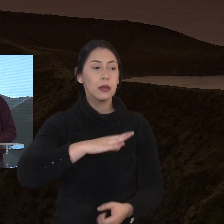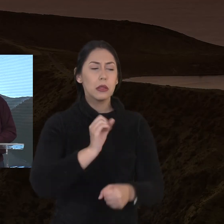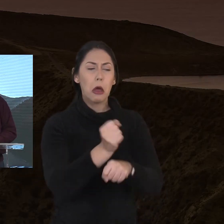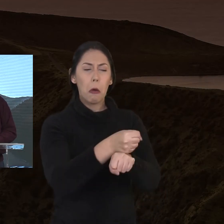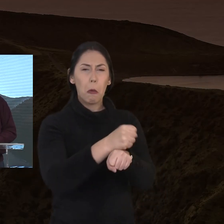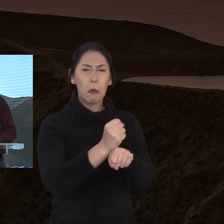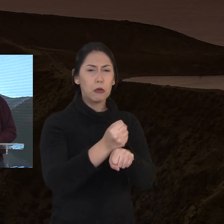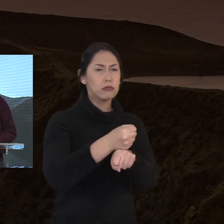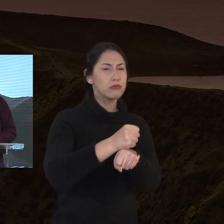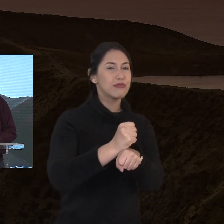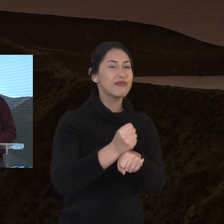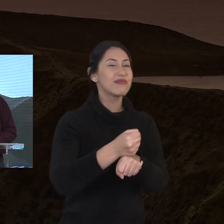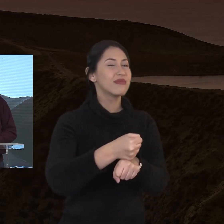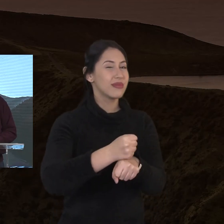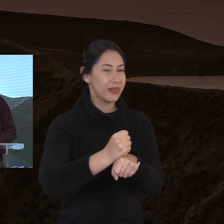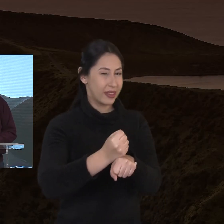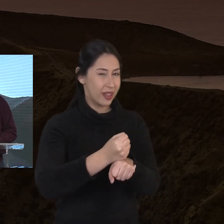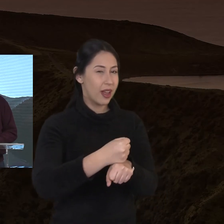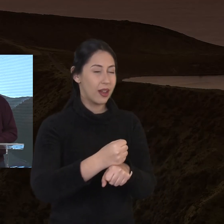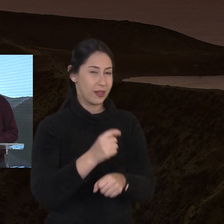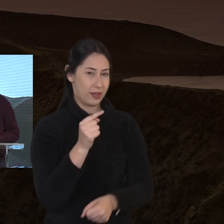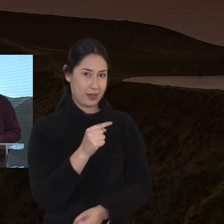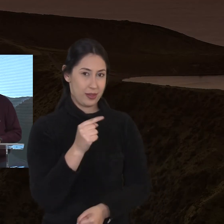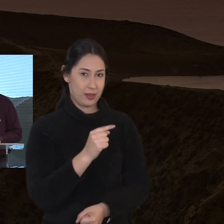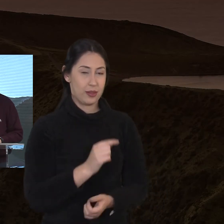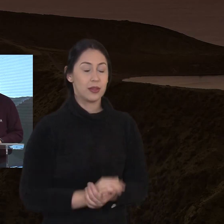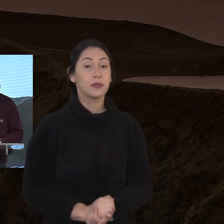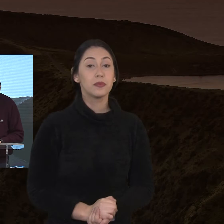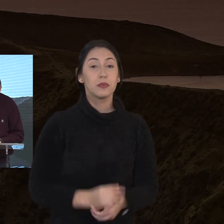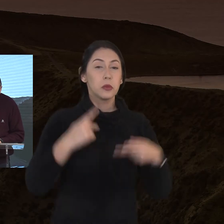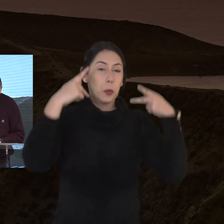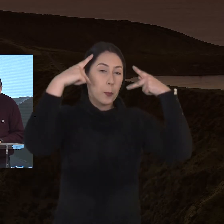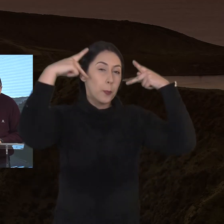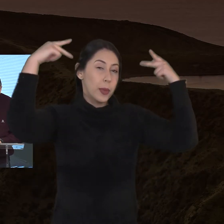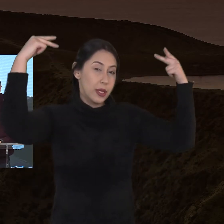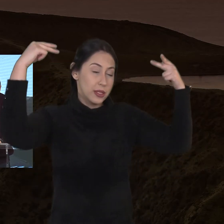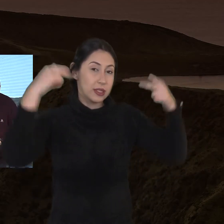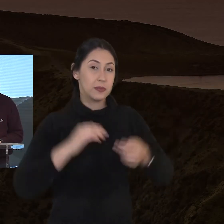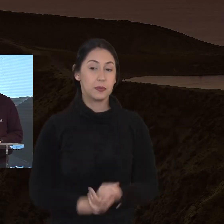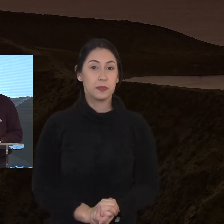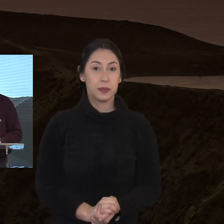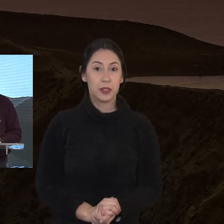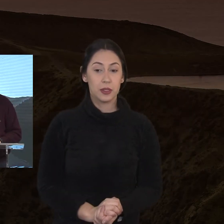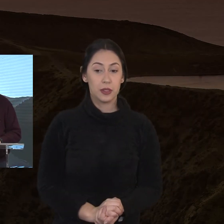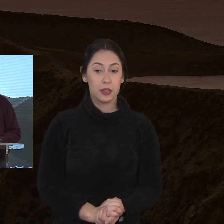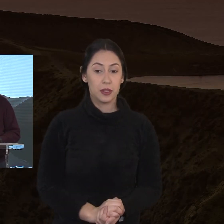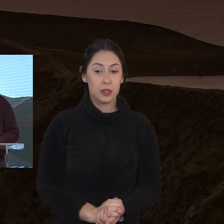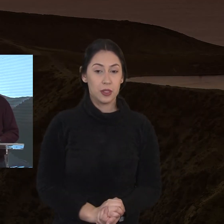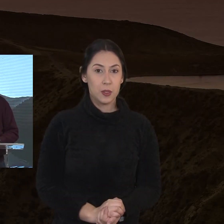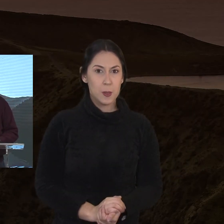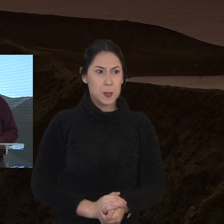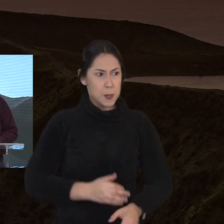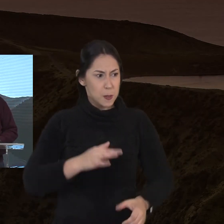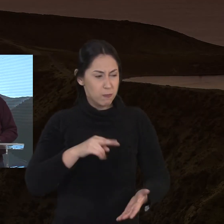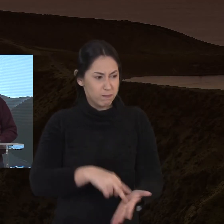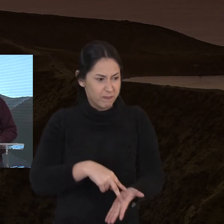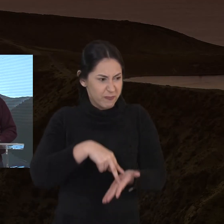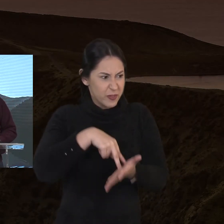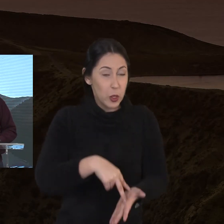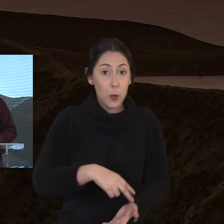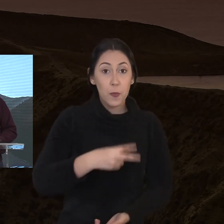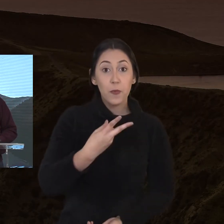reinado era governado por esse príncipe o príncipe do reino da pérsia me resistiu por vinte e um dias